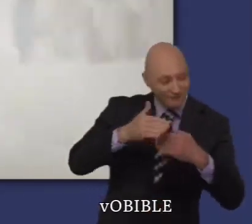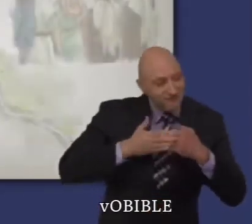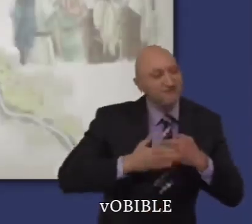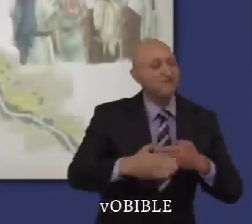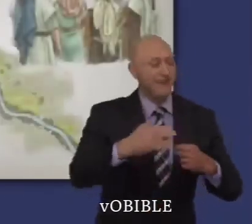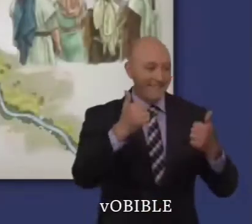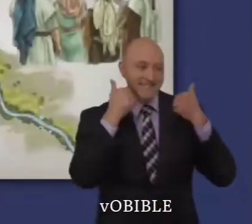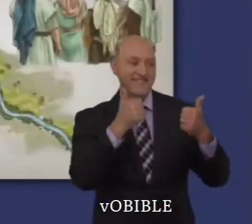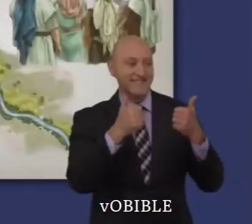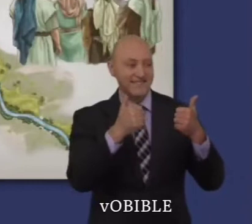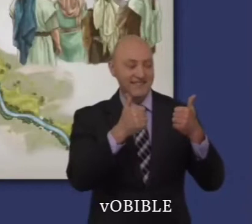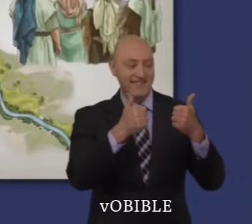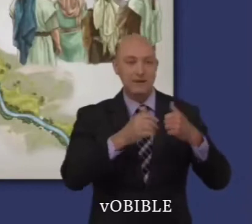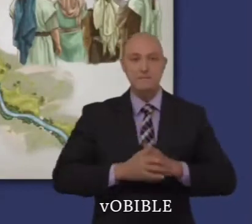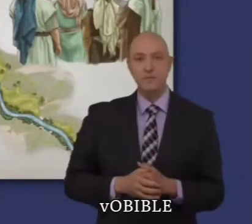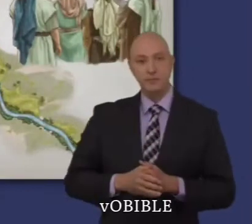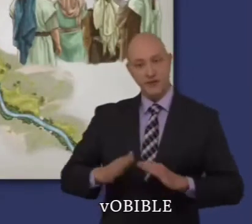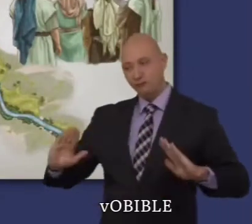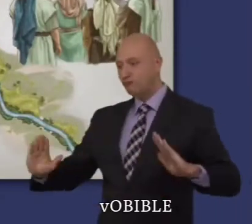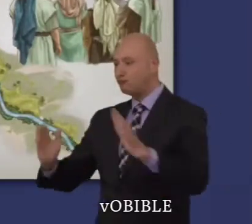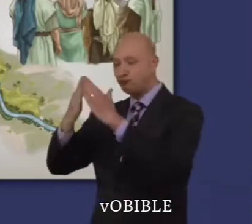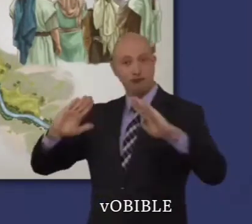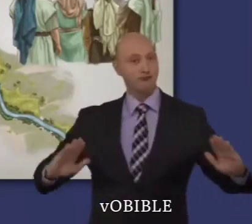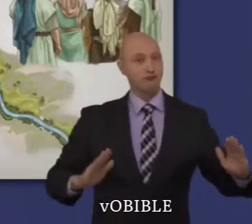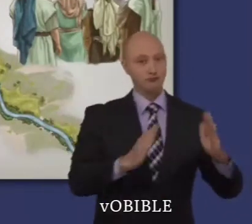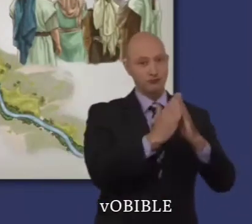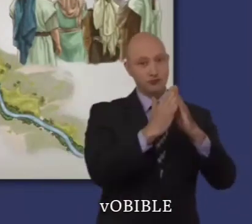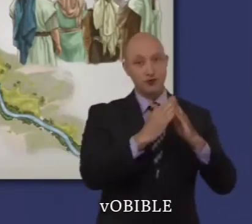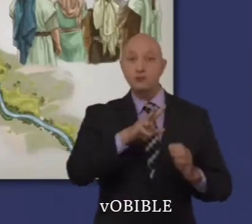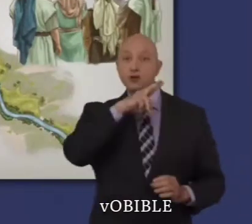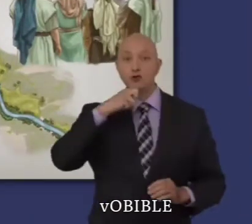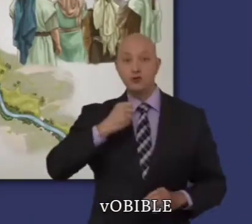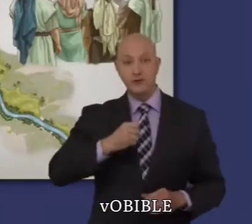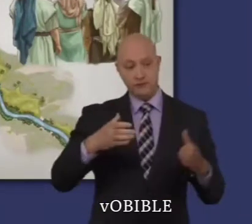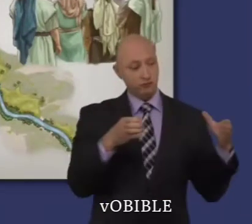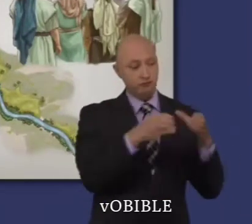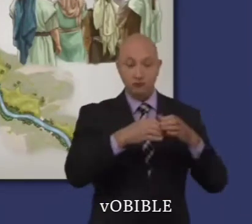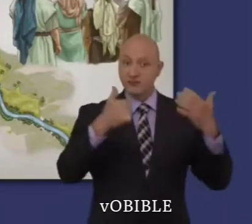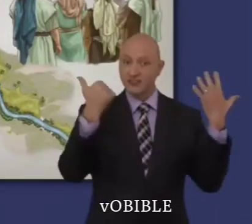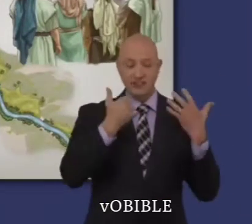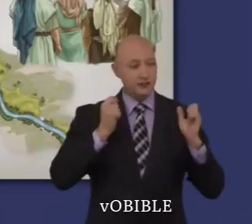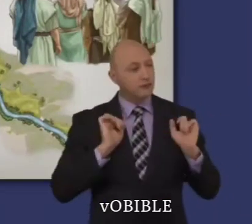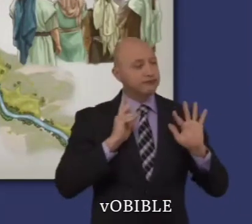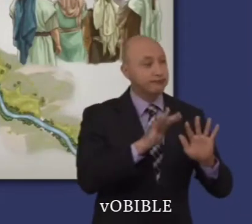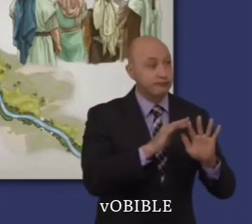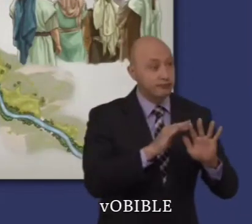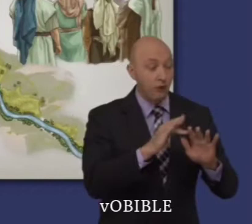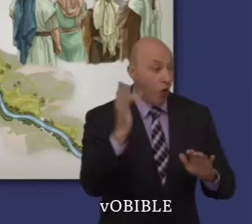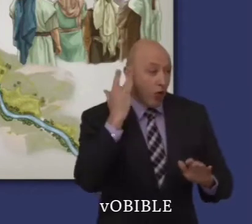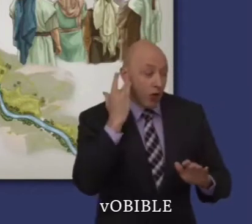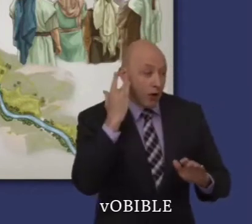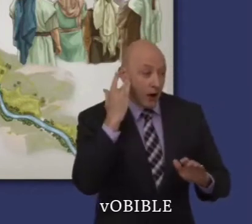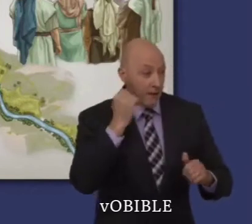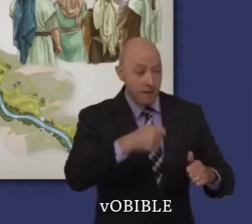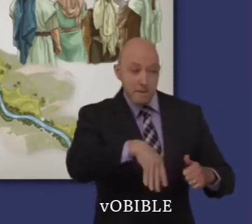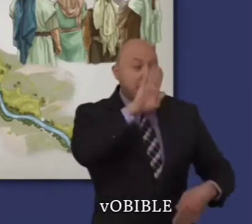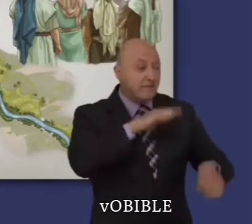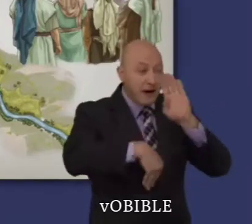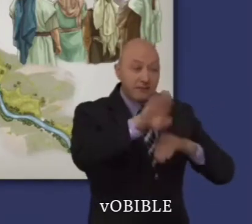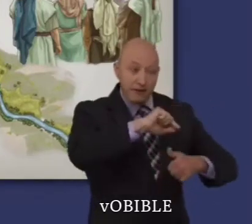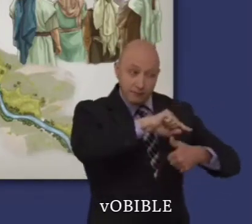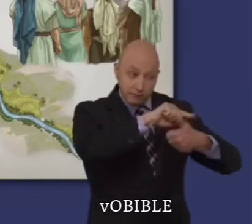Le troisième discours, au chapitre 27 et 28, expose les malédictions qui découlent de la désobéissance et les bénédictions qui découlent